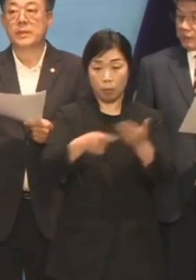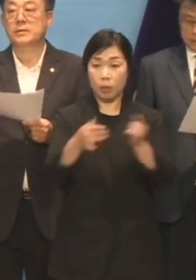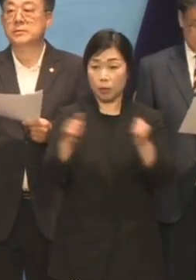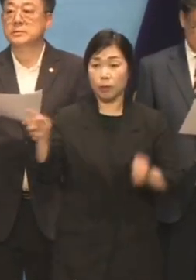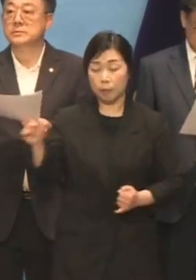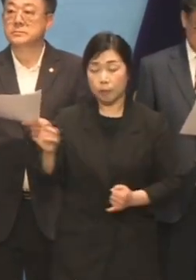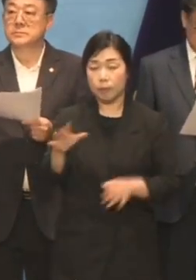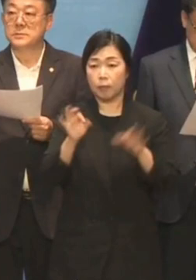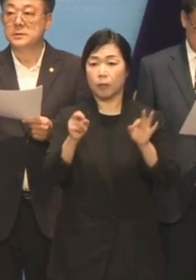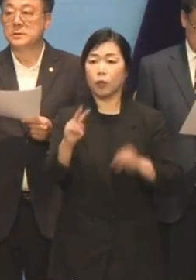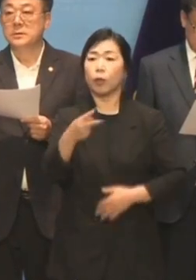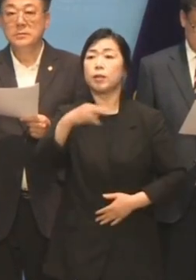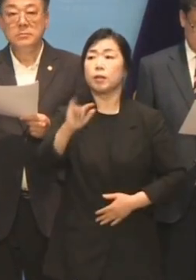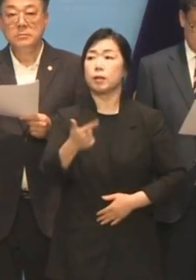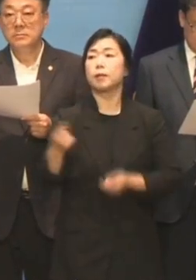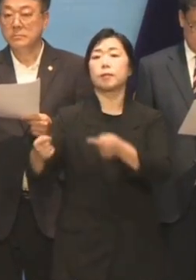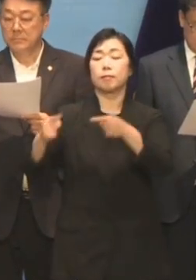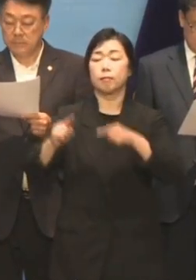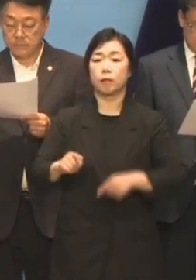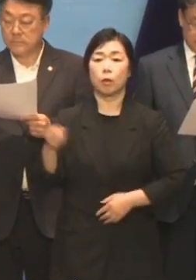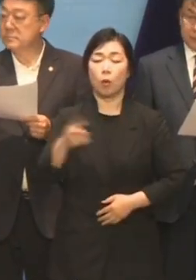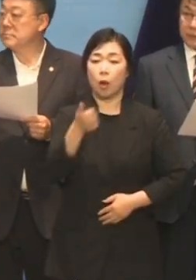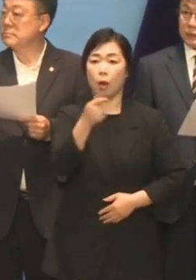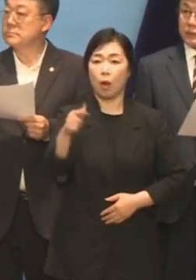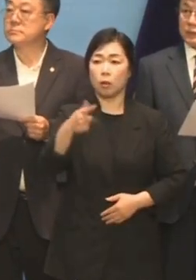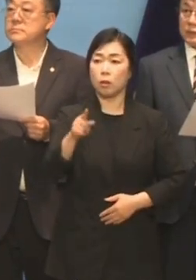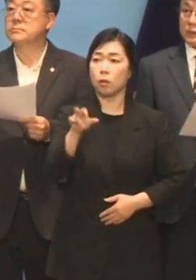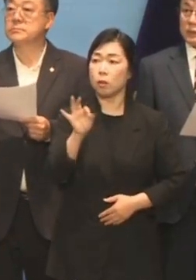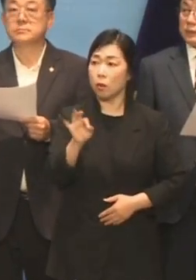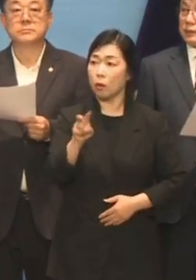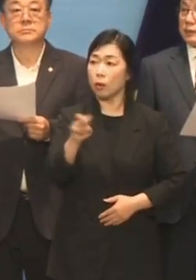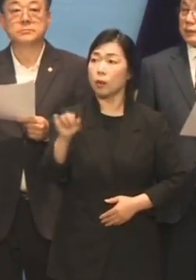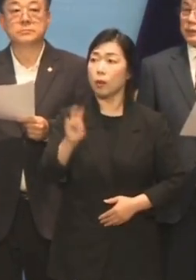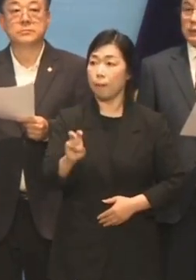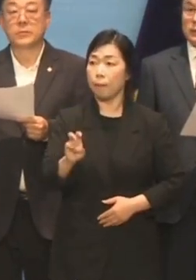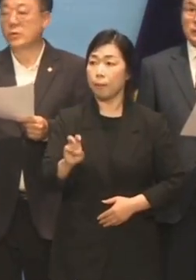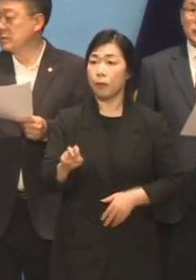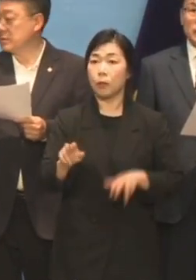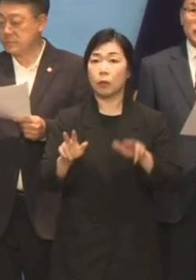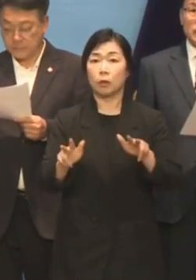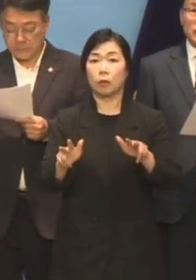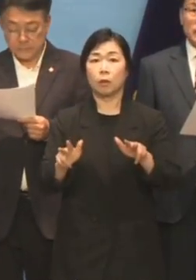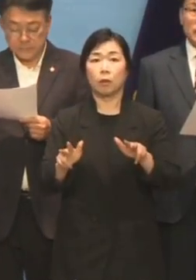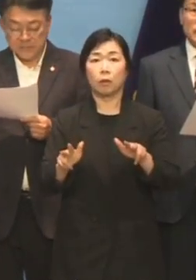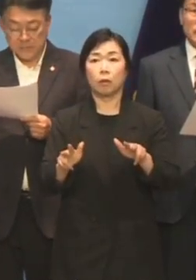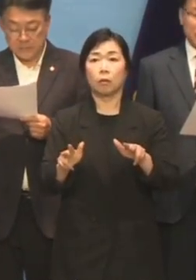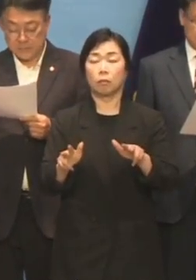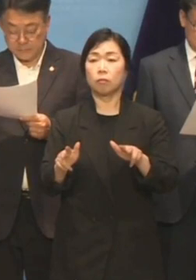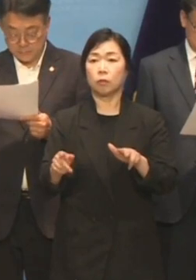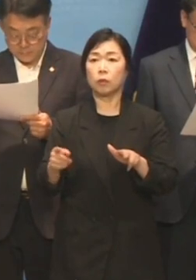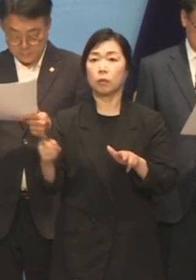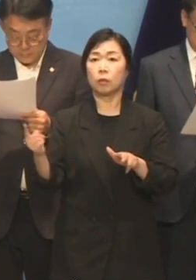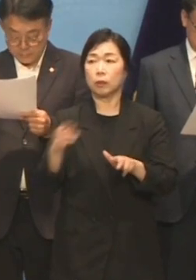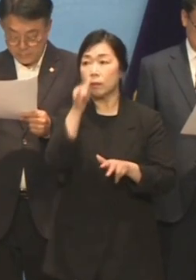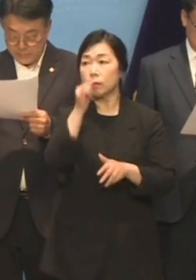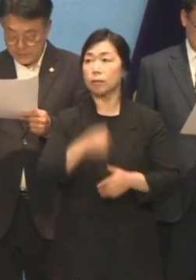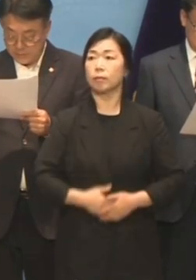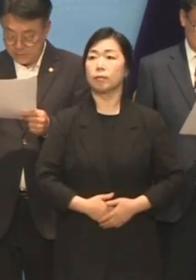김연신님 참석해 주셨고요. 그 다음에 하정희님. 아, 지금 뭐 하고 계세요? 예.